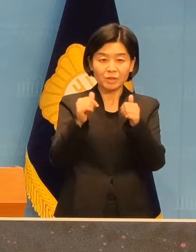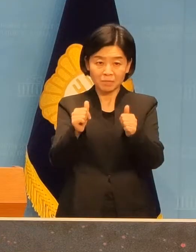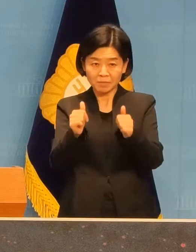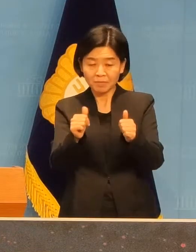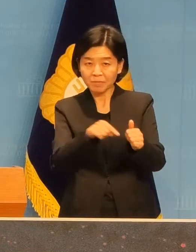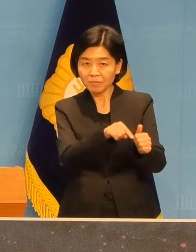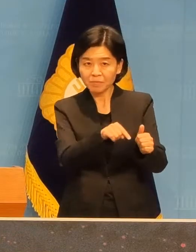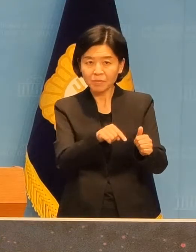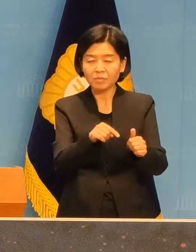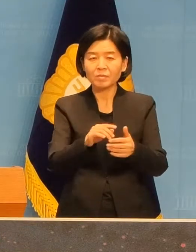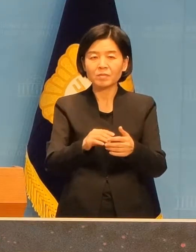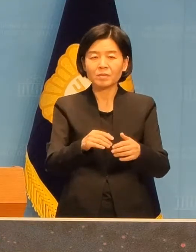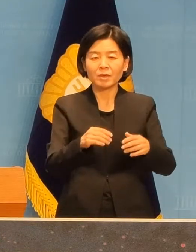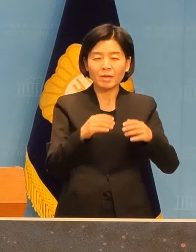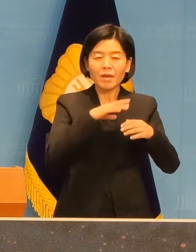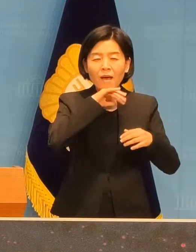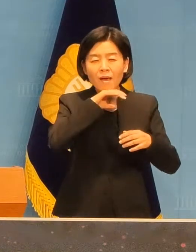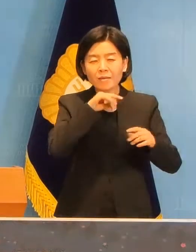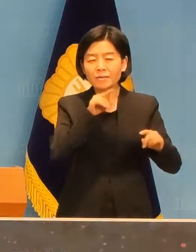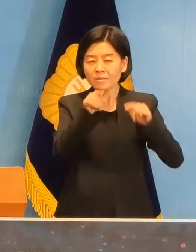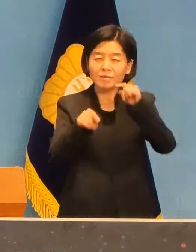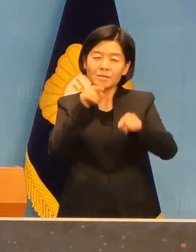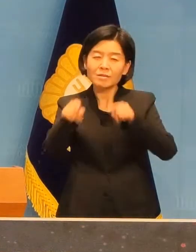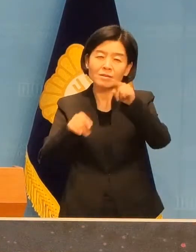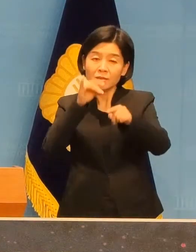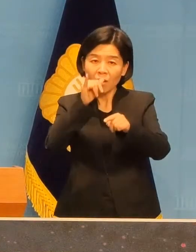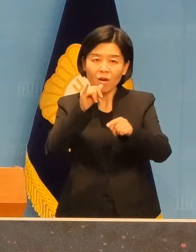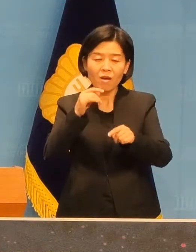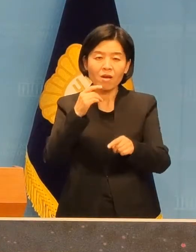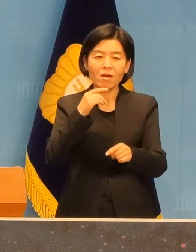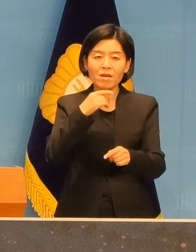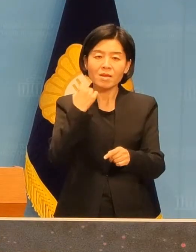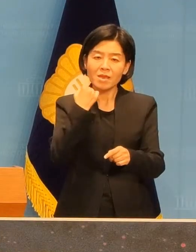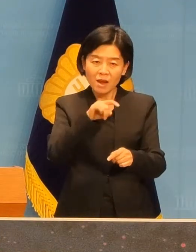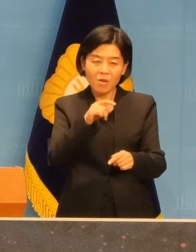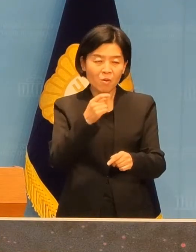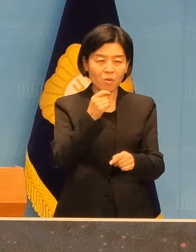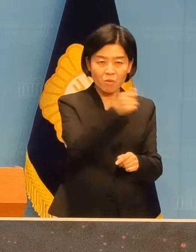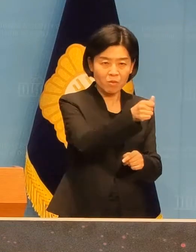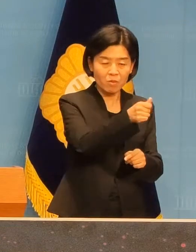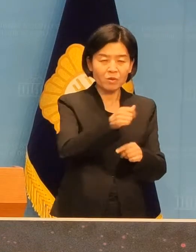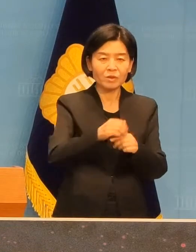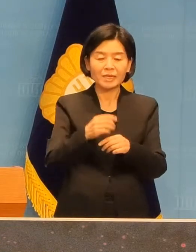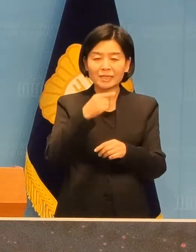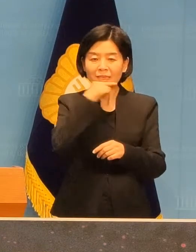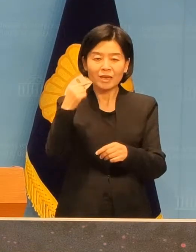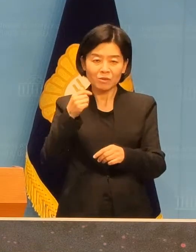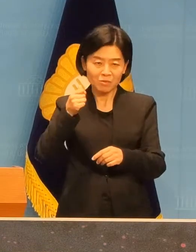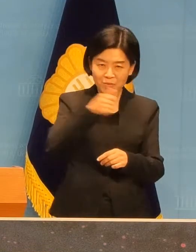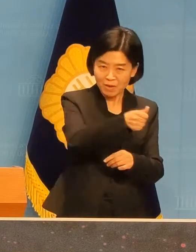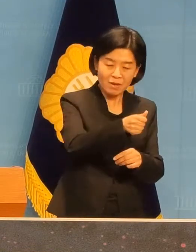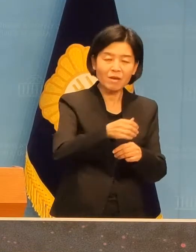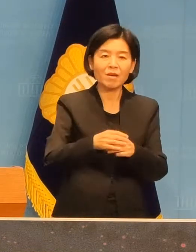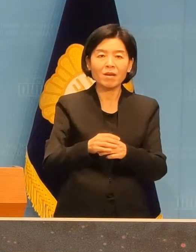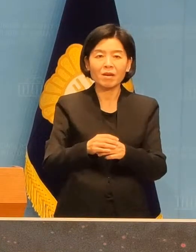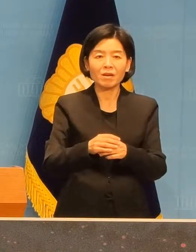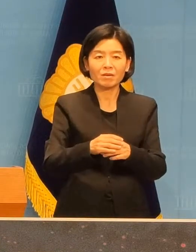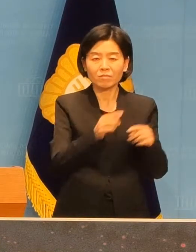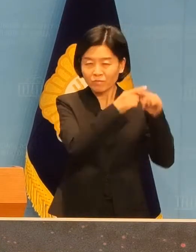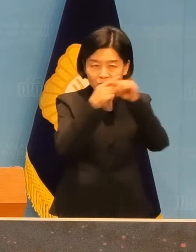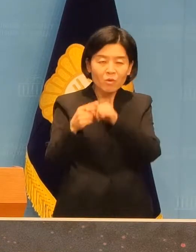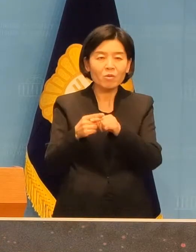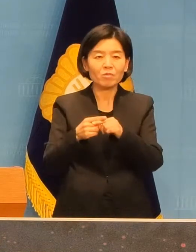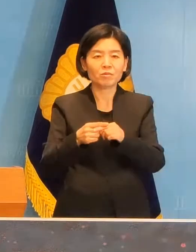선수들이 집단으로 항의를 계속한다며 옐로우 카드, 레드 카드를 남발하고 일방적인